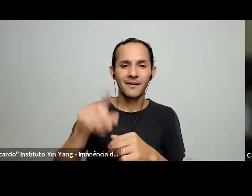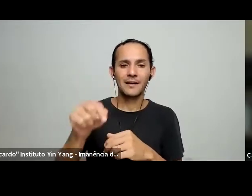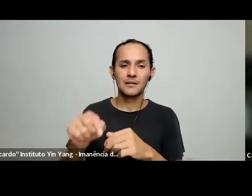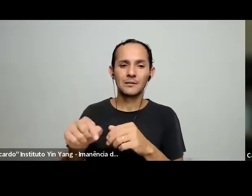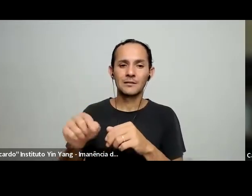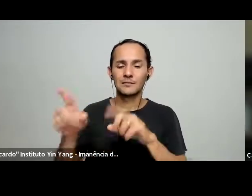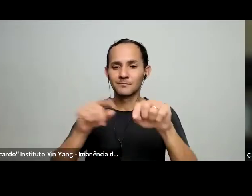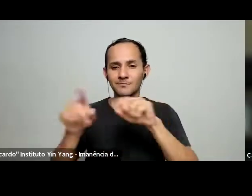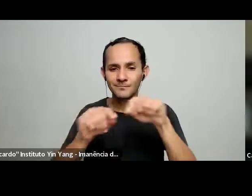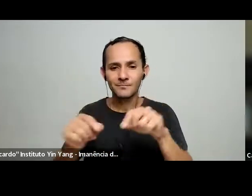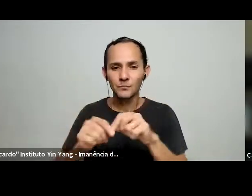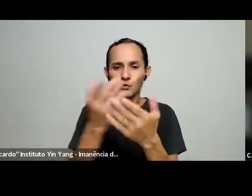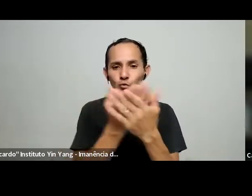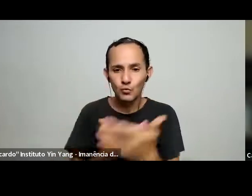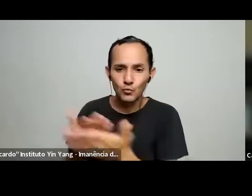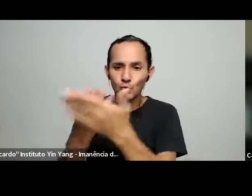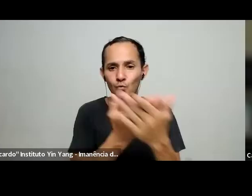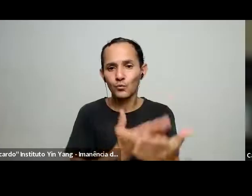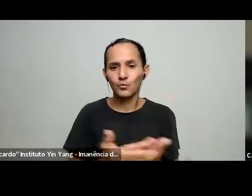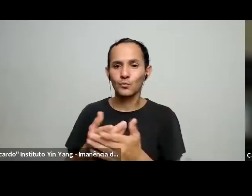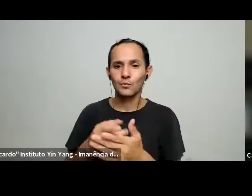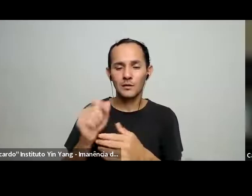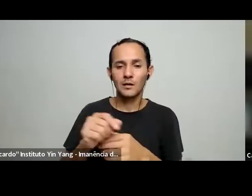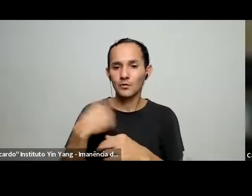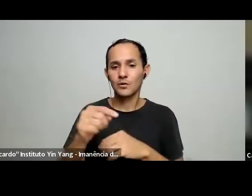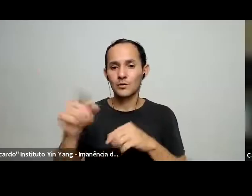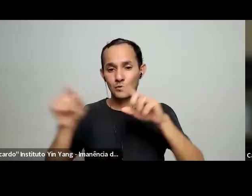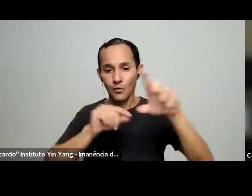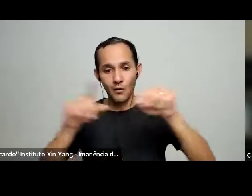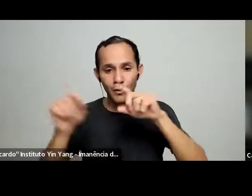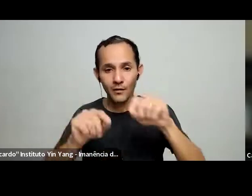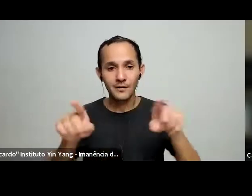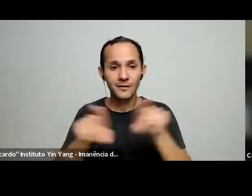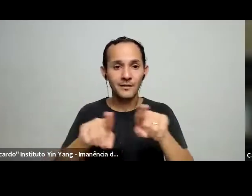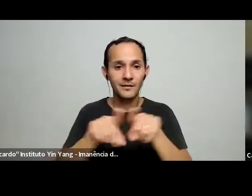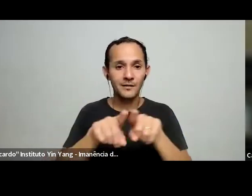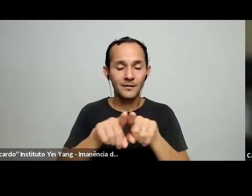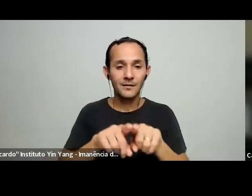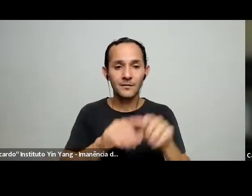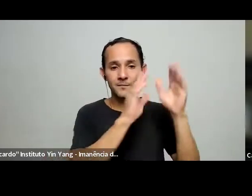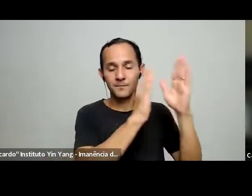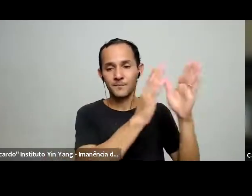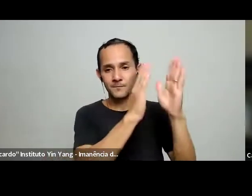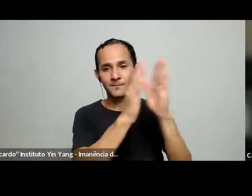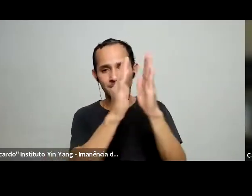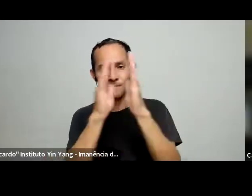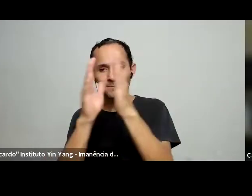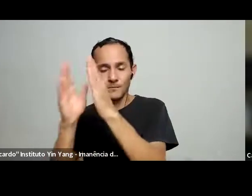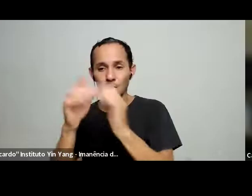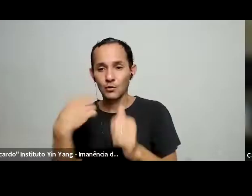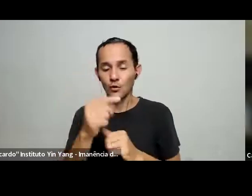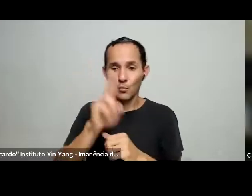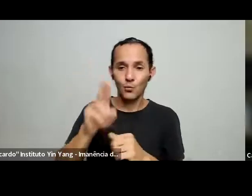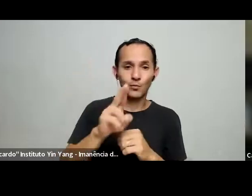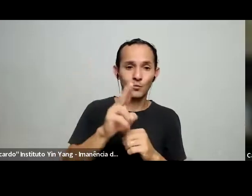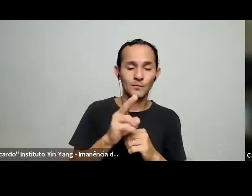em pares, né? Uma ferramenta de seleção de estudos. Aqui é o Tableau Prep, é uma ferramenta que a gente faz